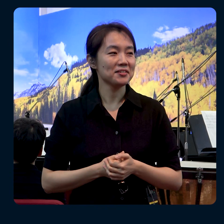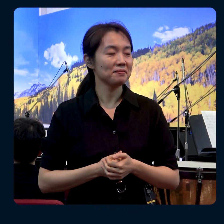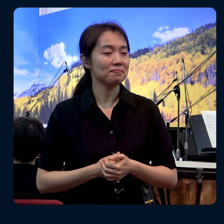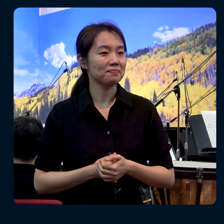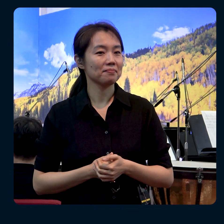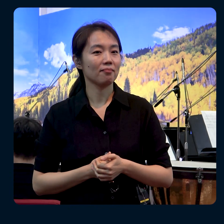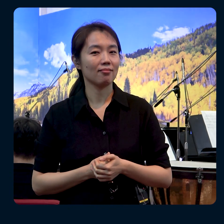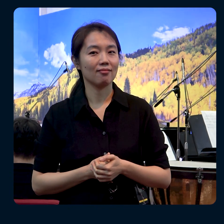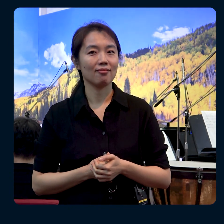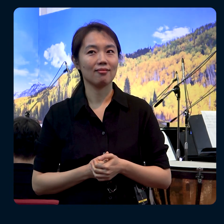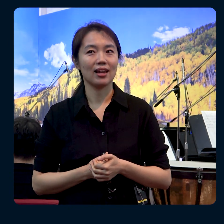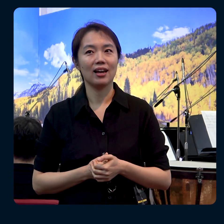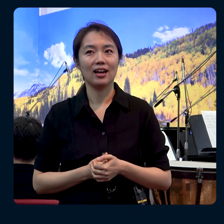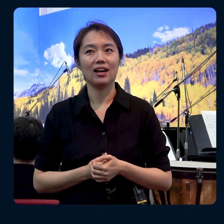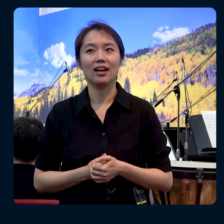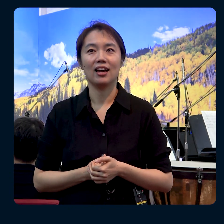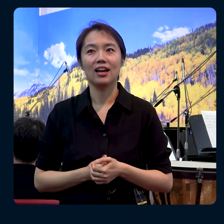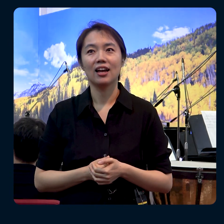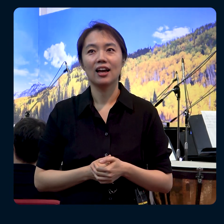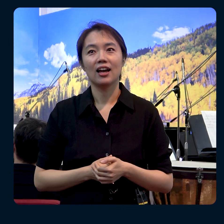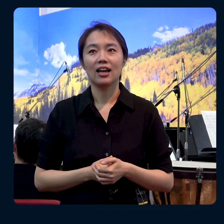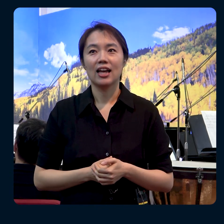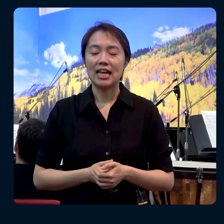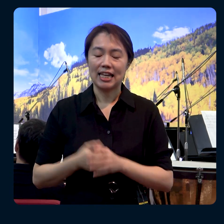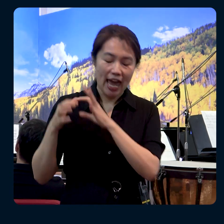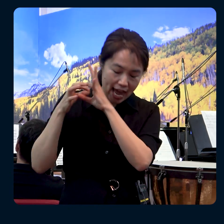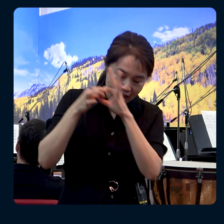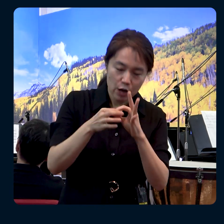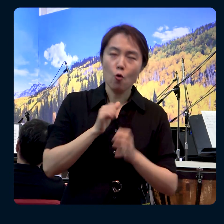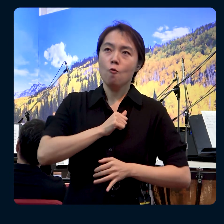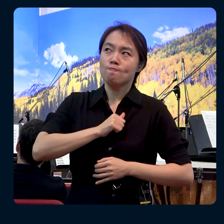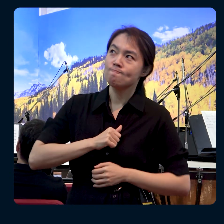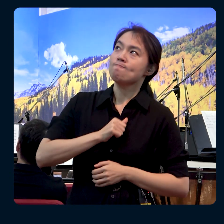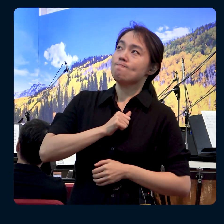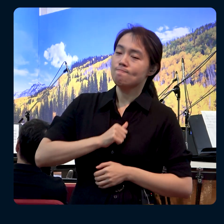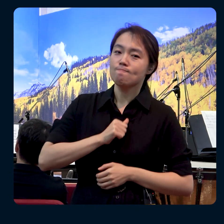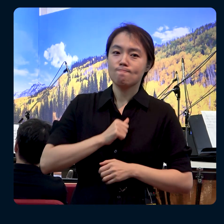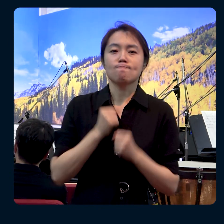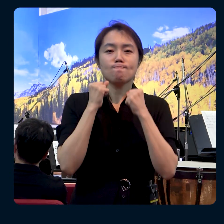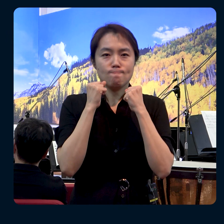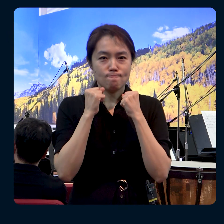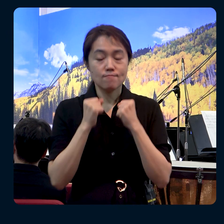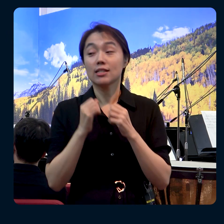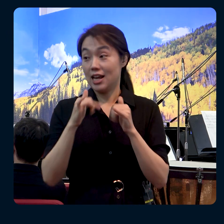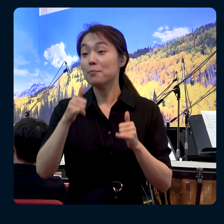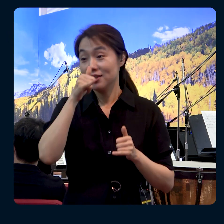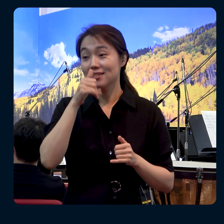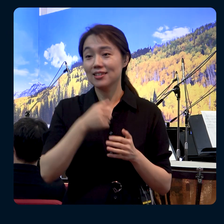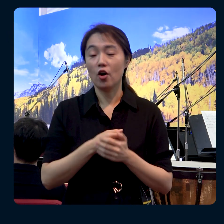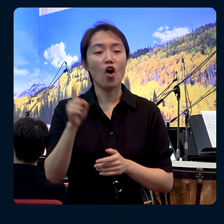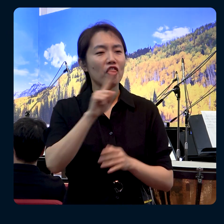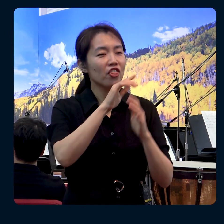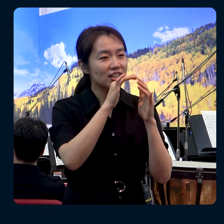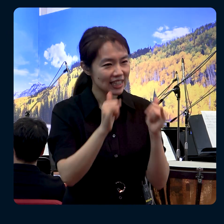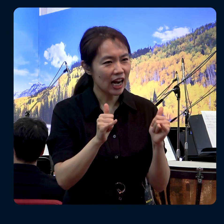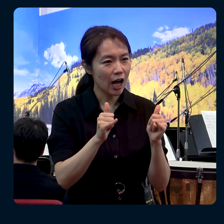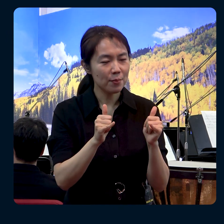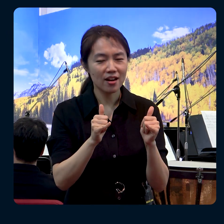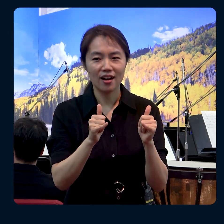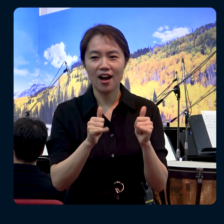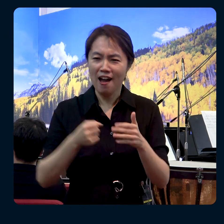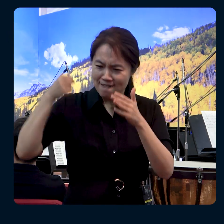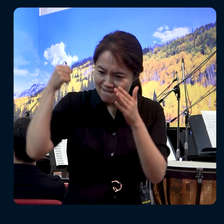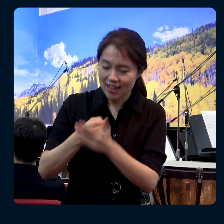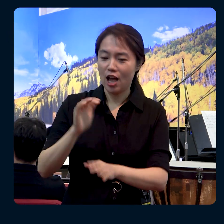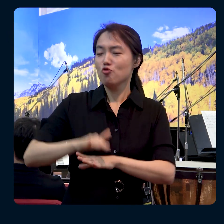어디 세워놓으면 잘 안 움직여. 그냥 계속 거기서 버텨. 그것도 신앙의 장기죠. 어떤 사람은 결단하고 도전하는